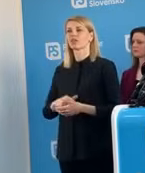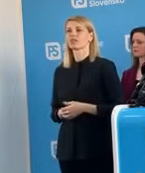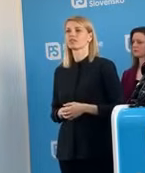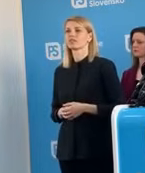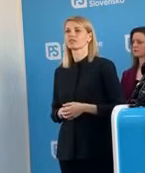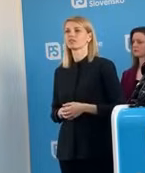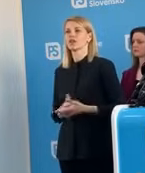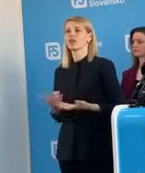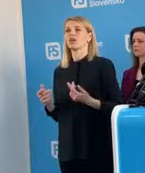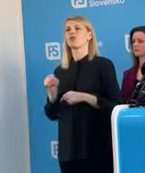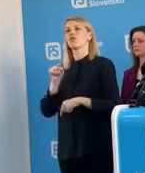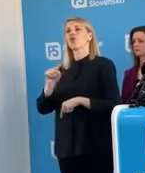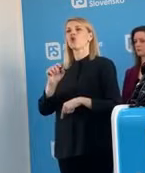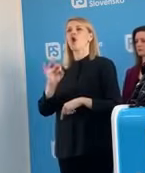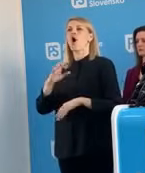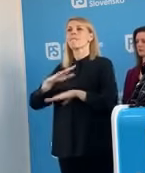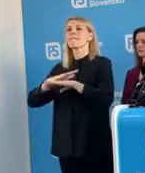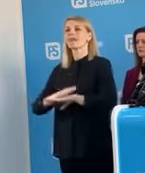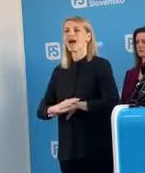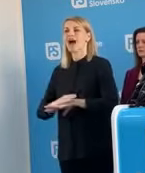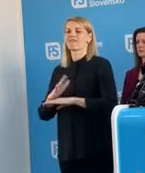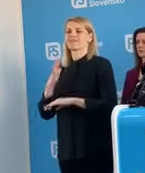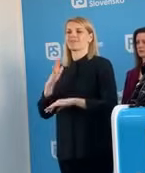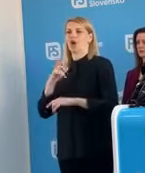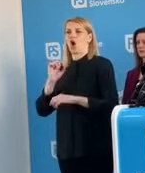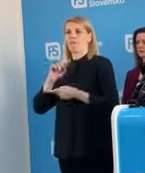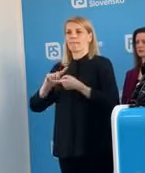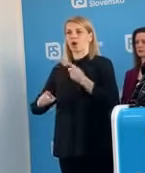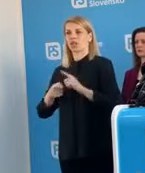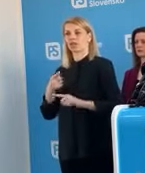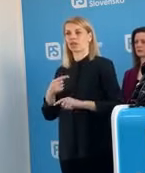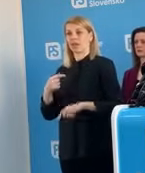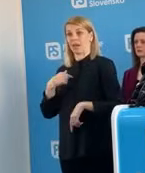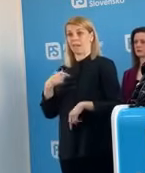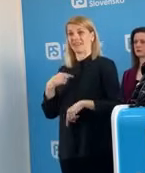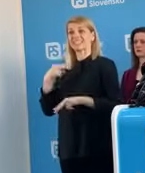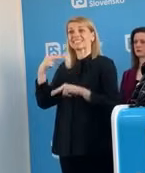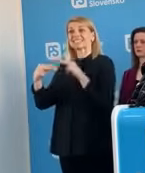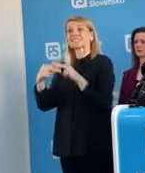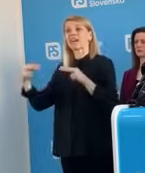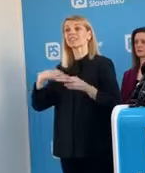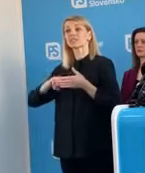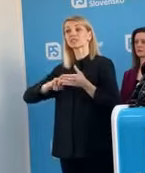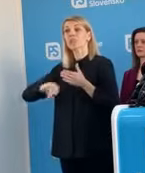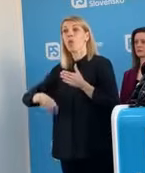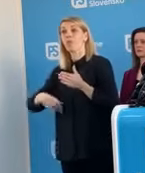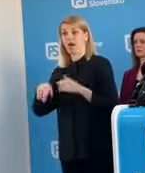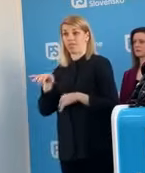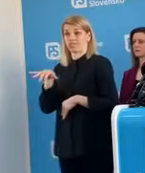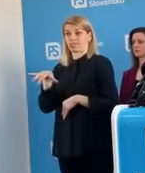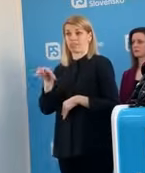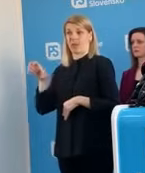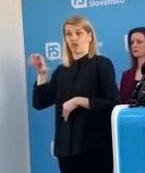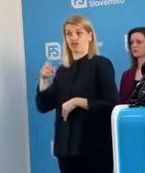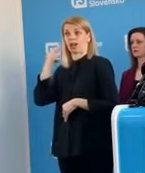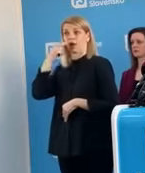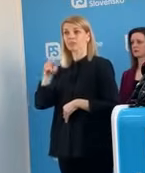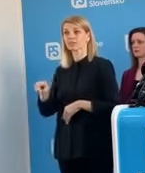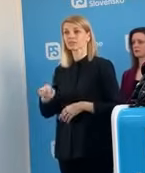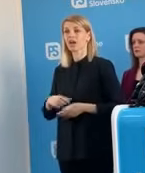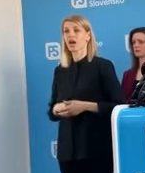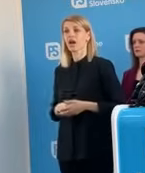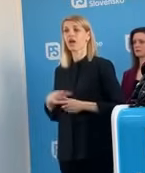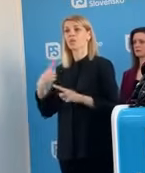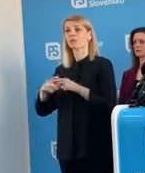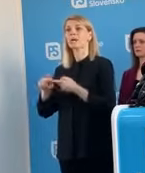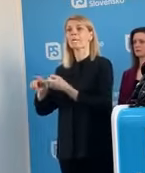To je o práve, to nie je o politike. My sme sa zaviazali zmluvne s Európskou komisiou a teda